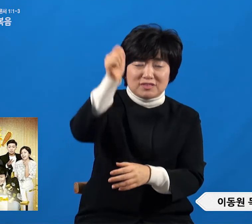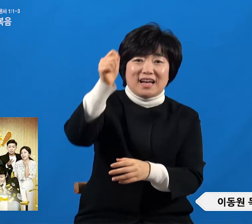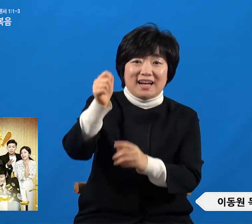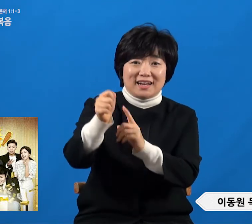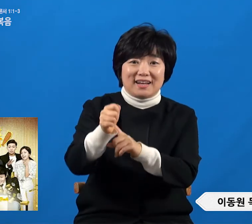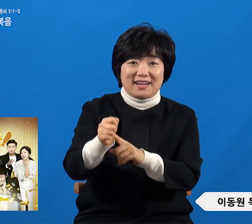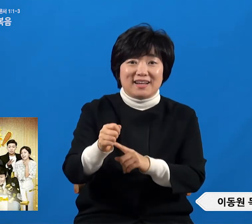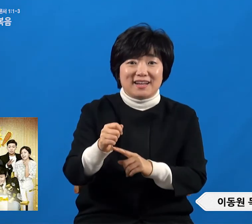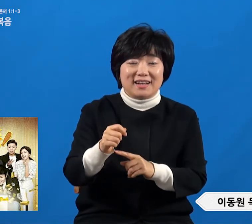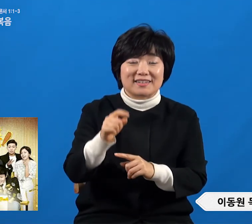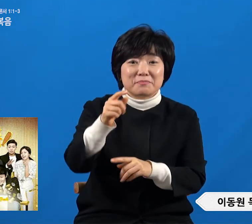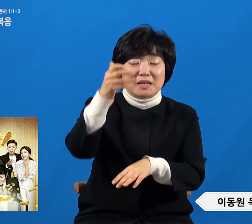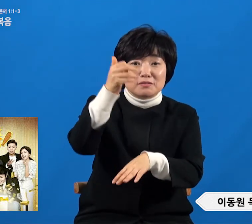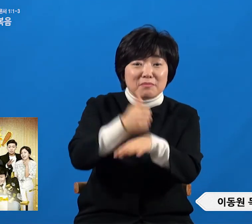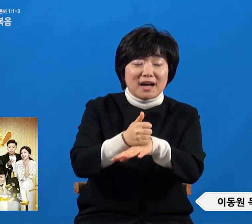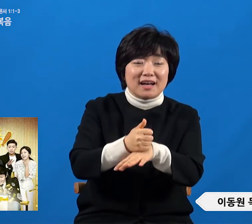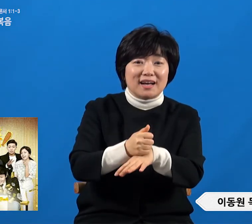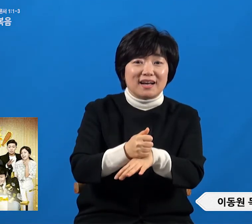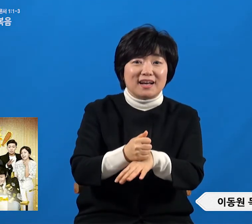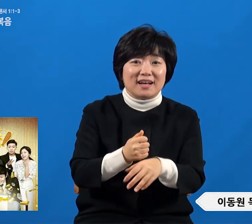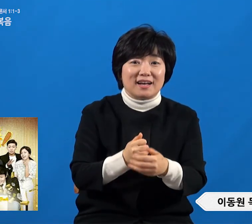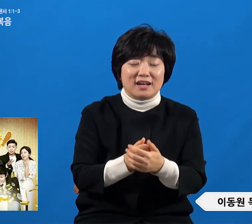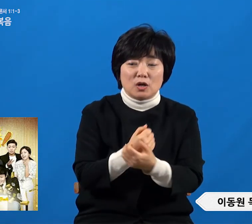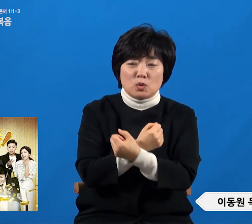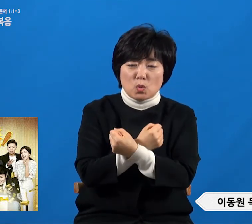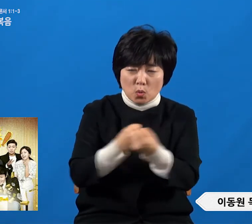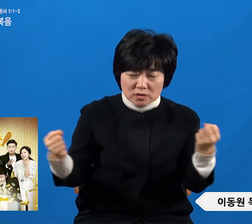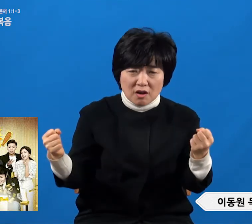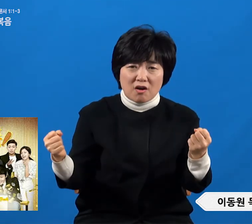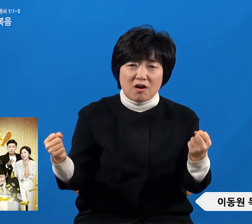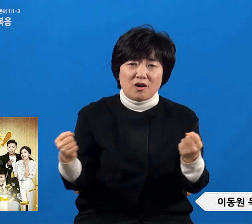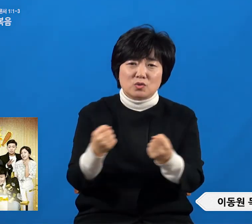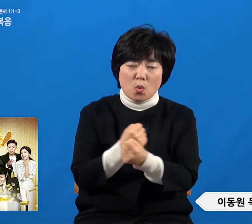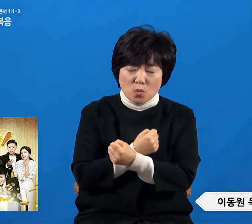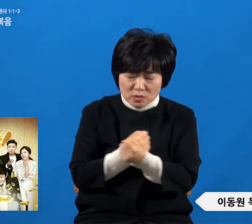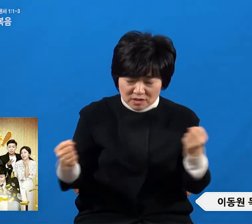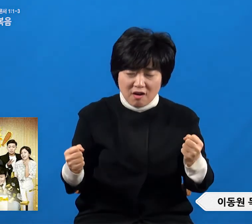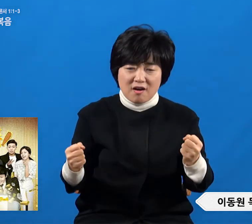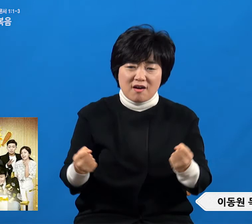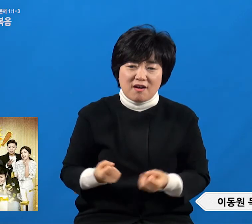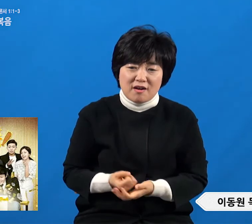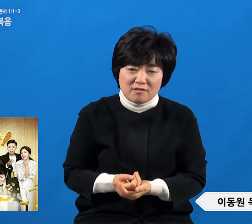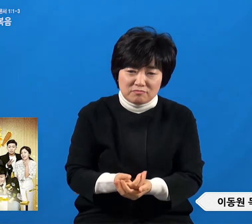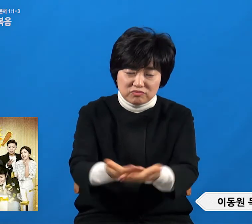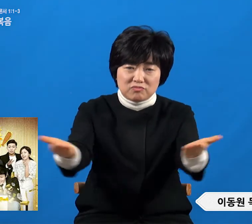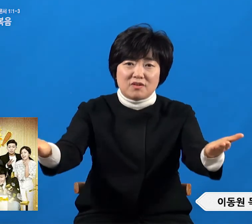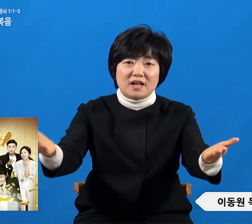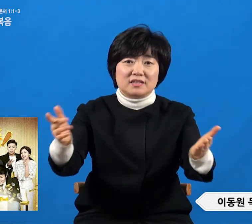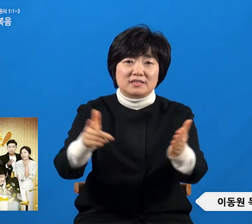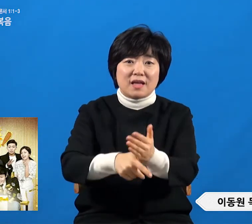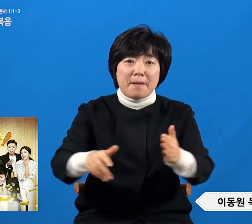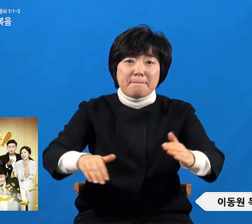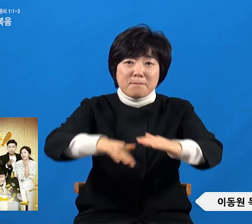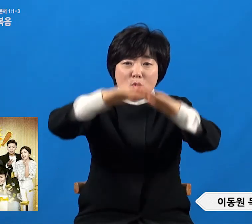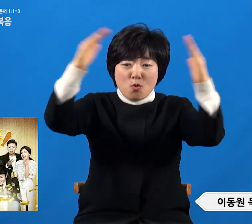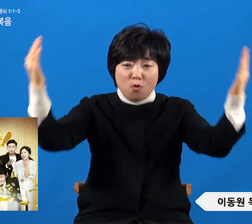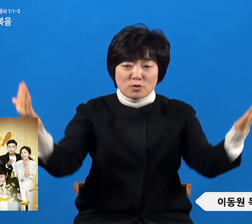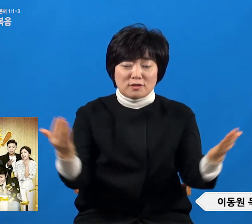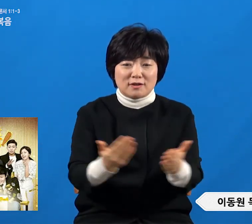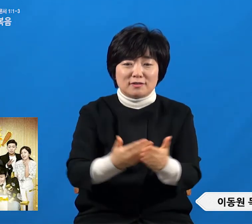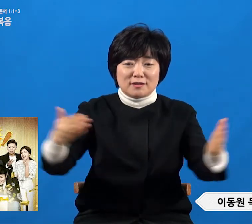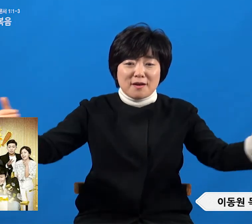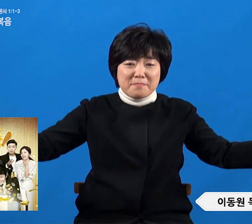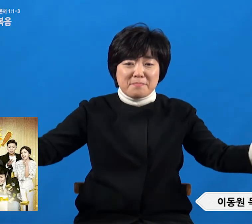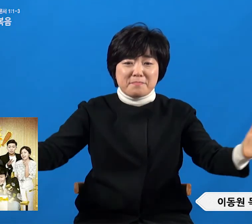이 드라마의 절정, 마지막 순간에 용서가 실천되는 그 순간, 바로 그 순간 모든 것이